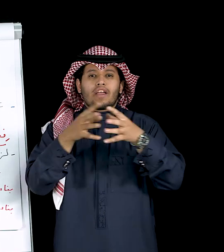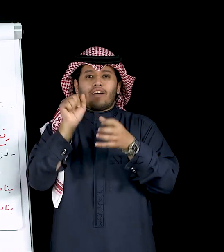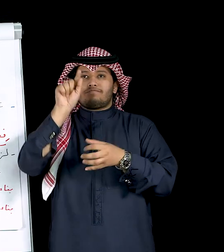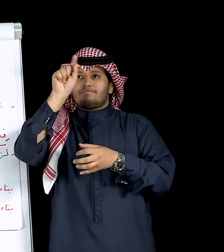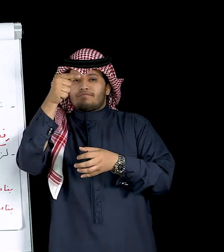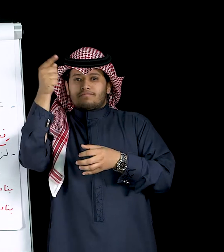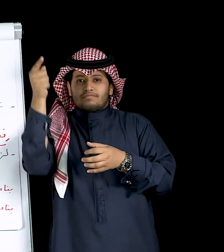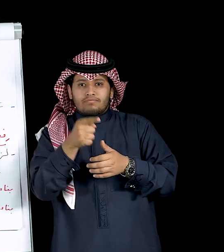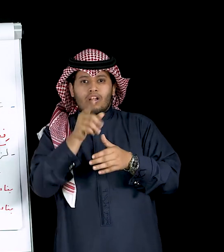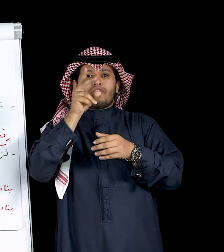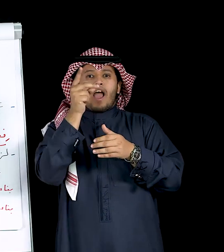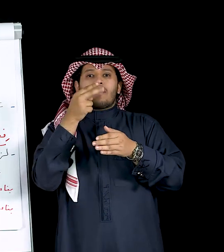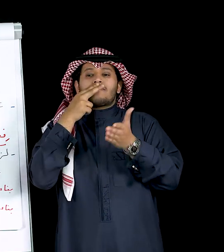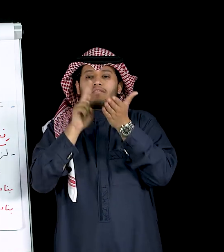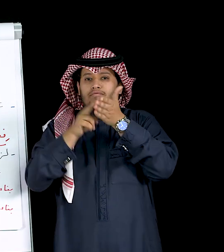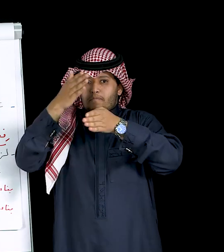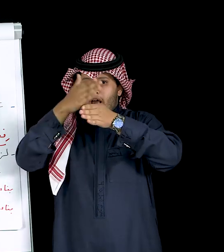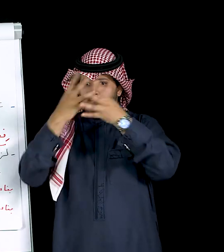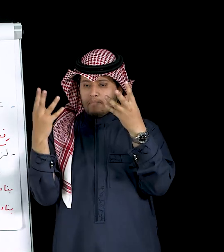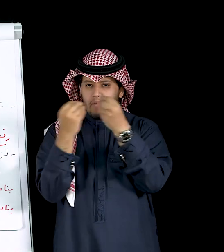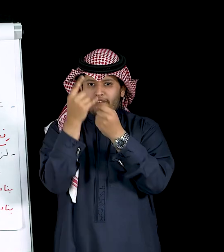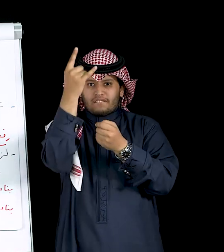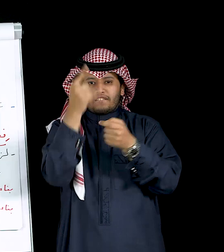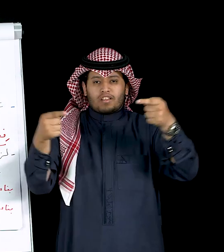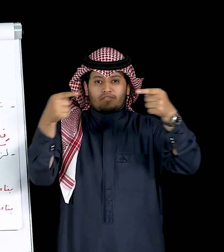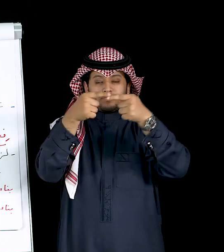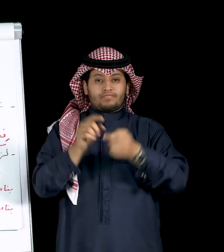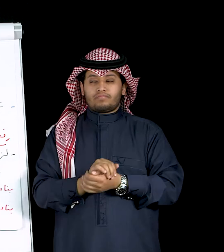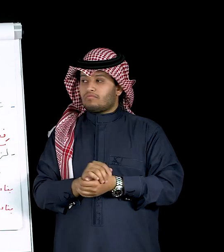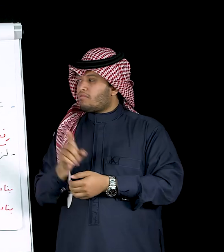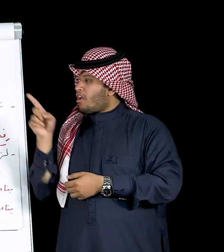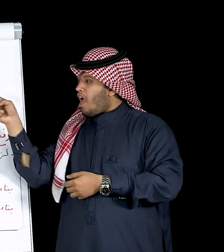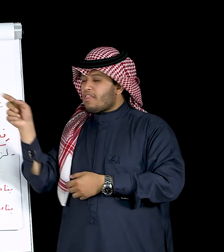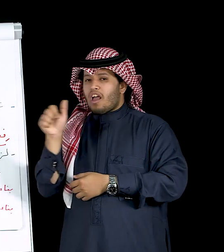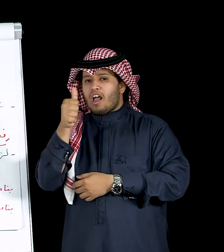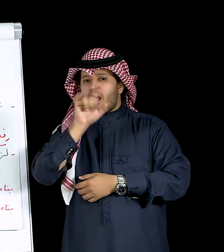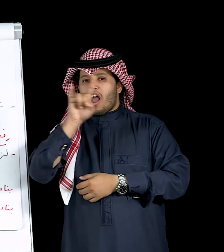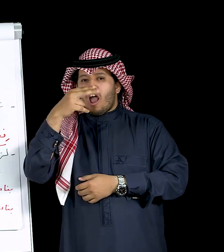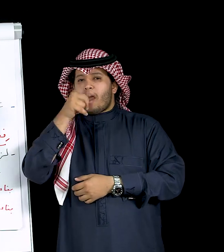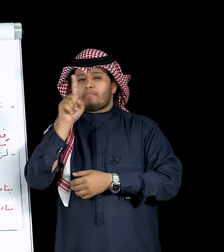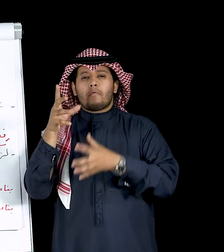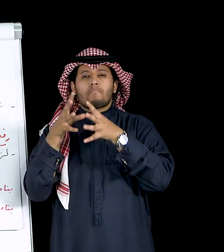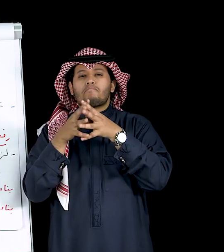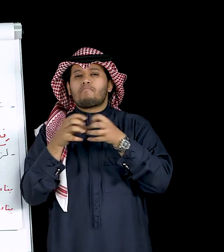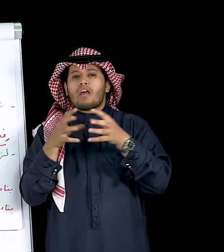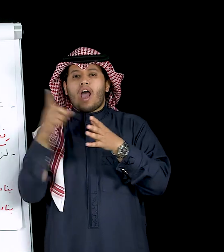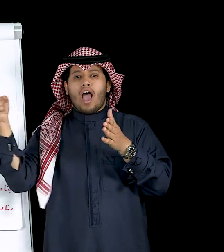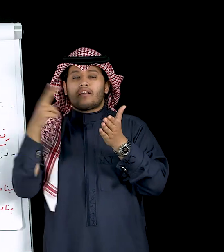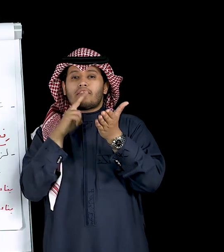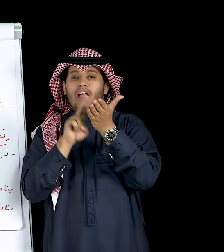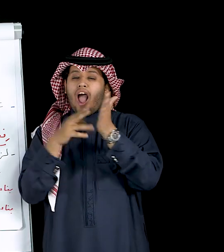والبناء. أما الإعراب فتعريفه اصطلاحا تغيير